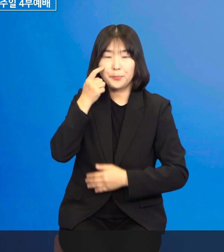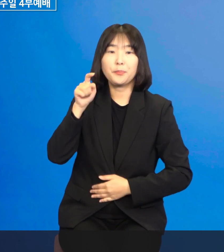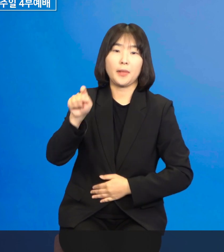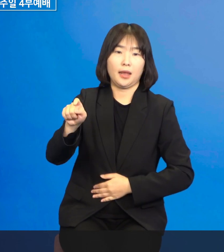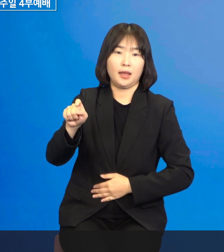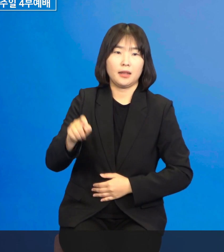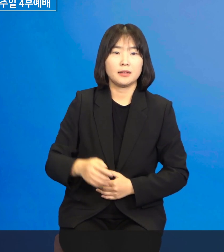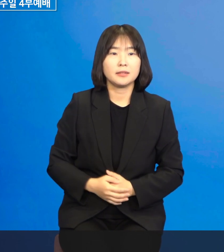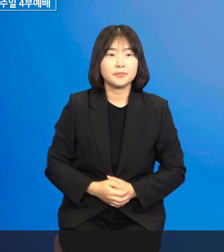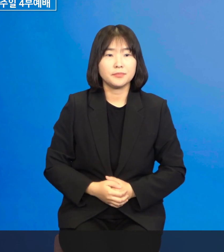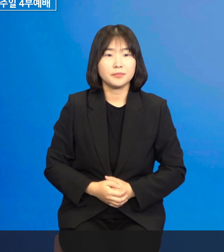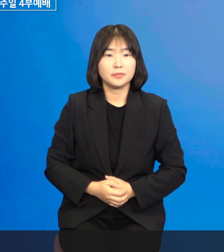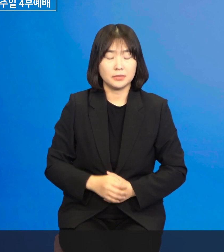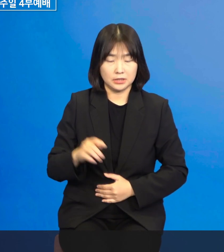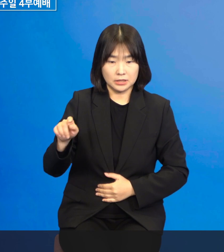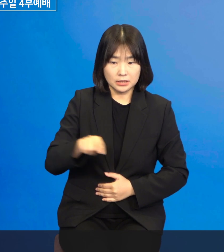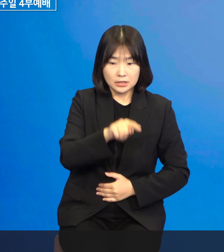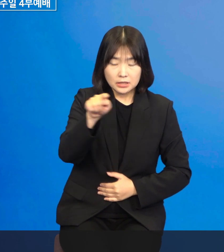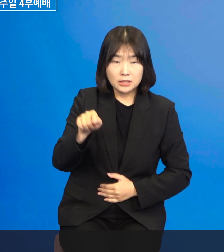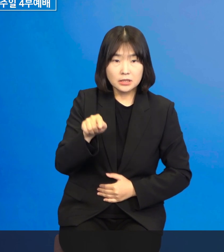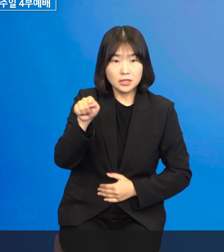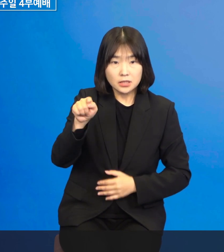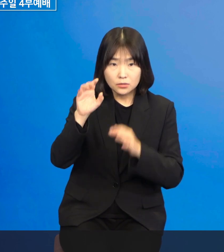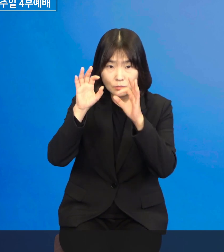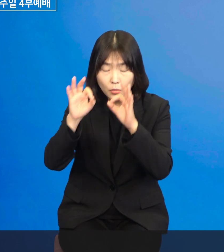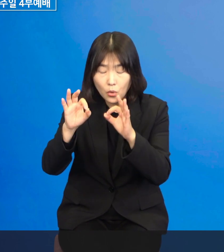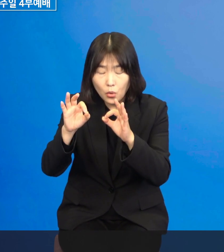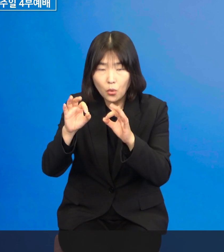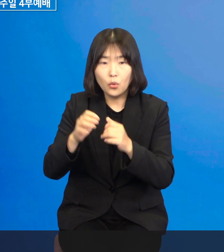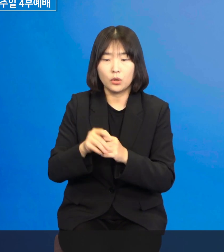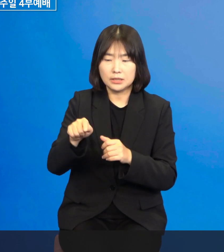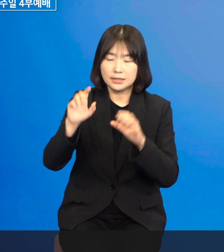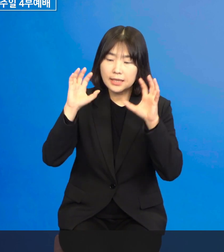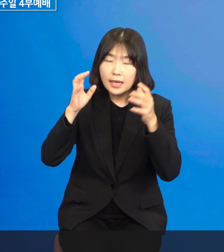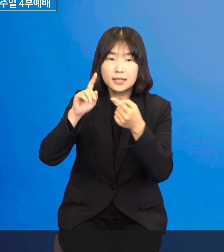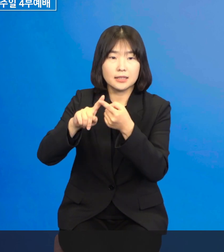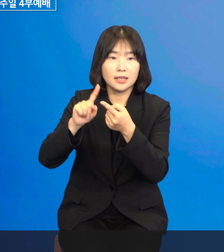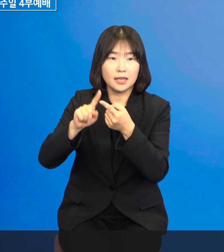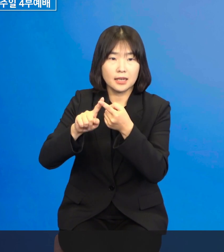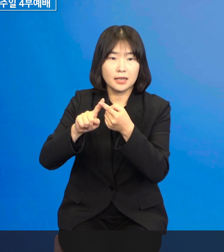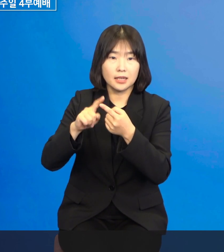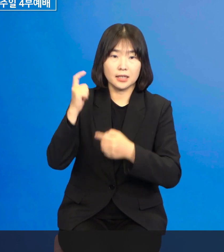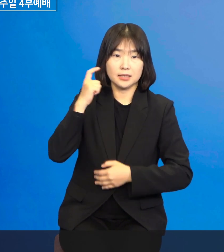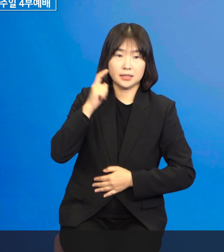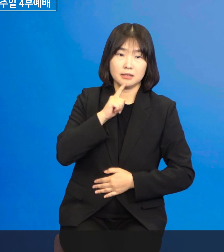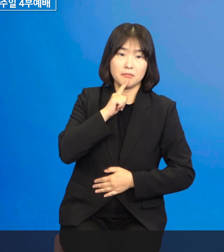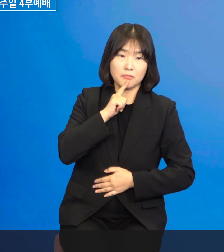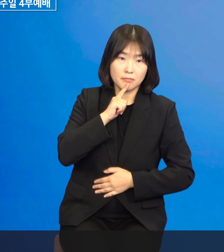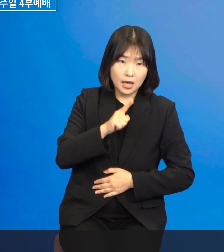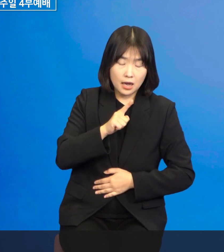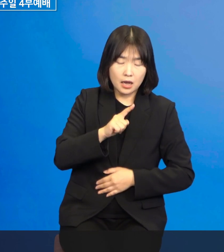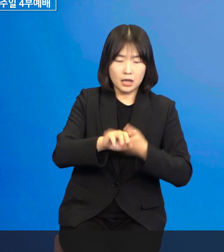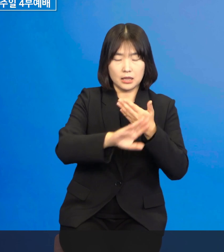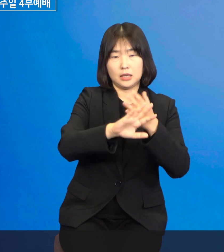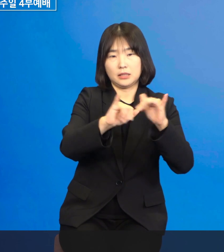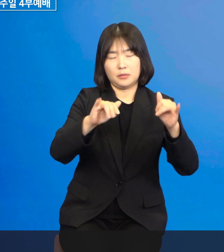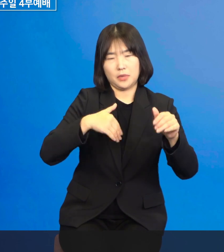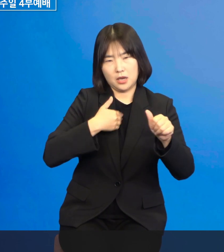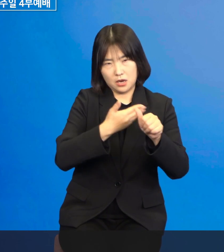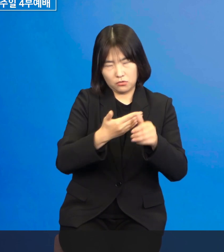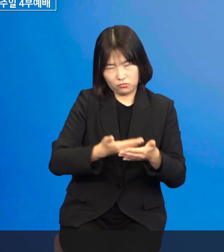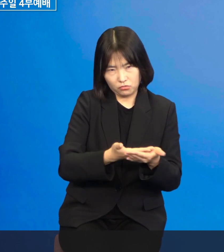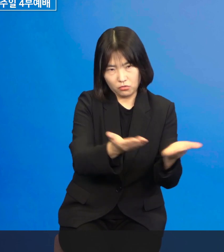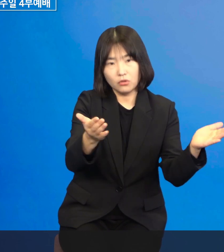아기를 찾아냈다. 그들은 이것을 보고 나서 이 아기에 관하여 자기들이 들은 말을